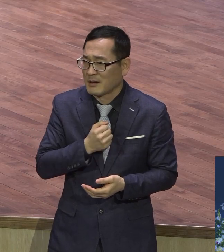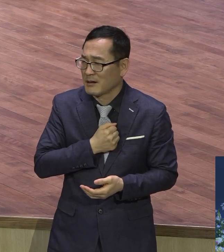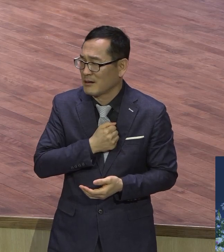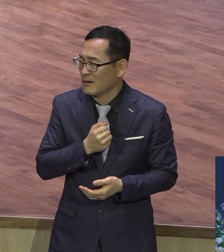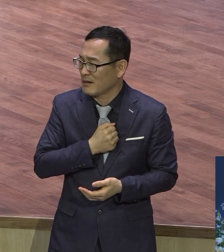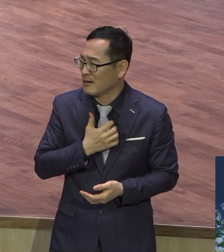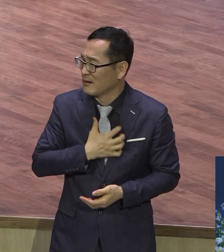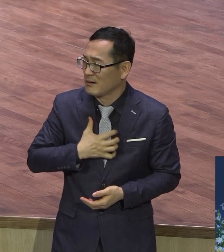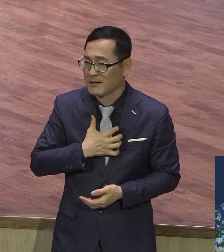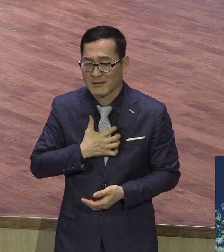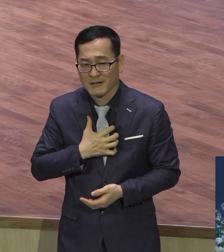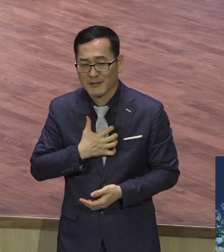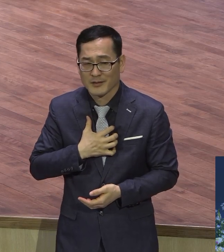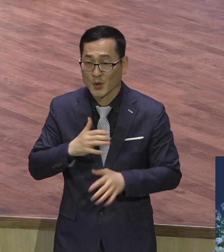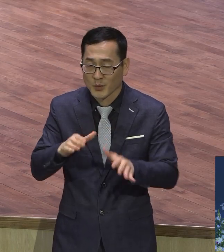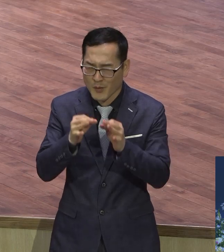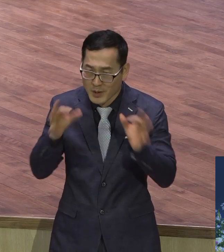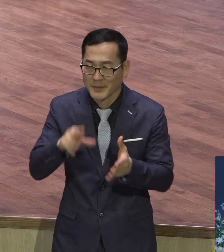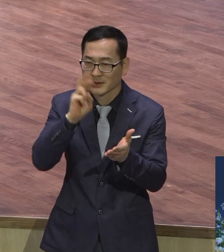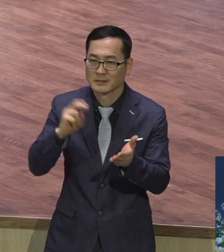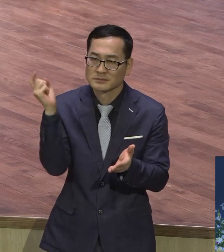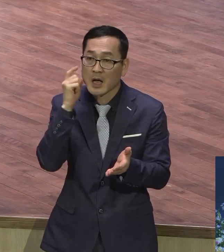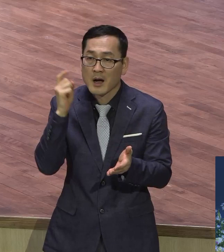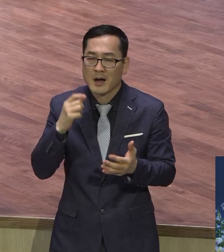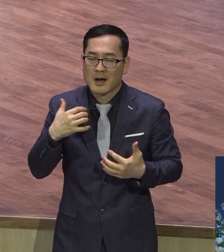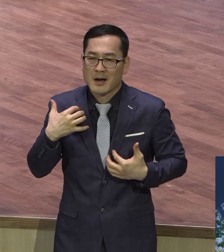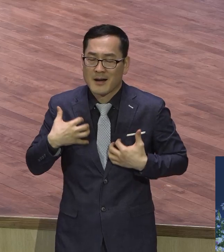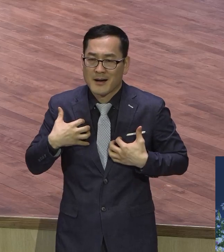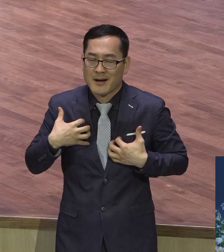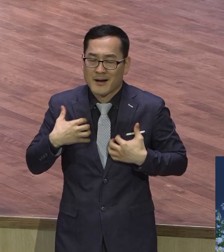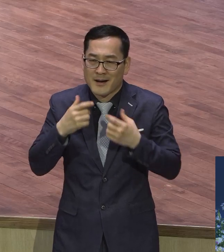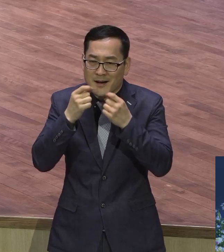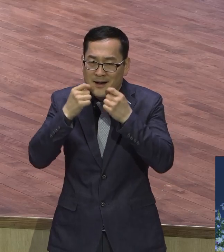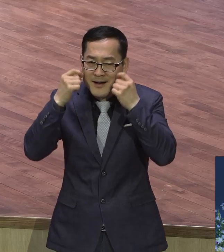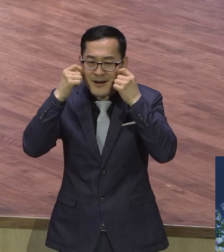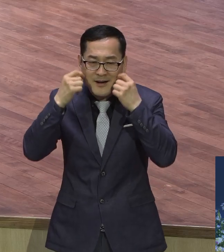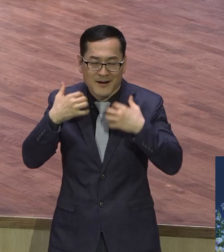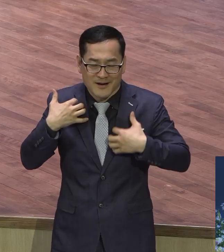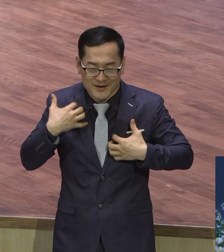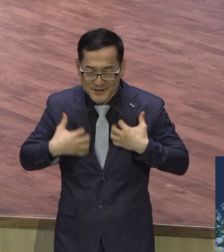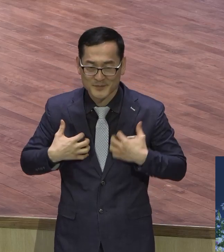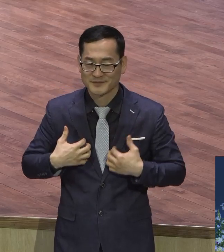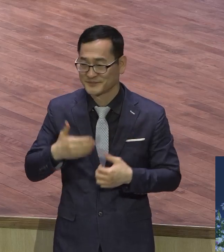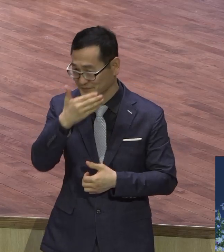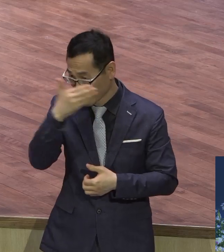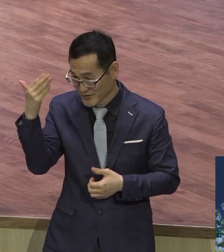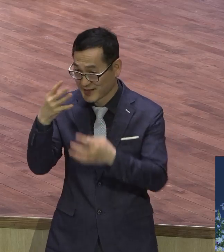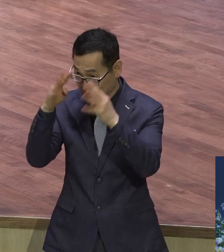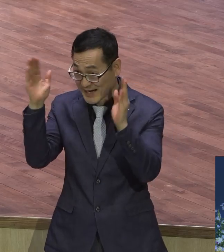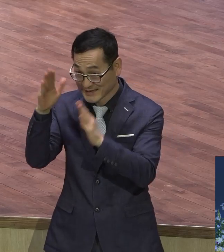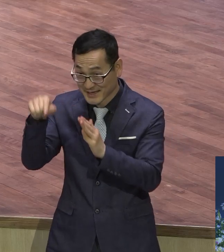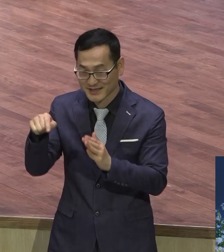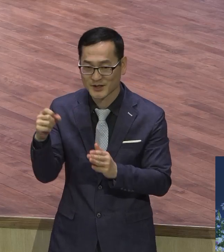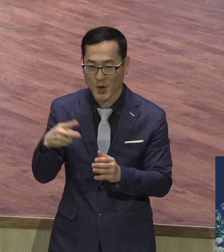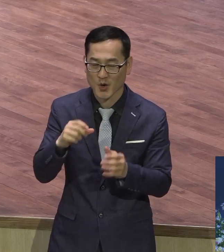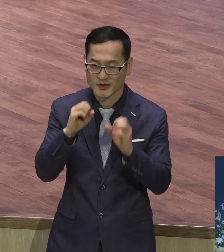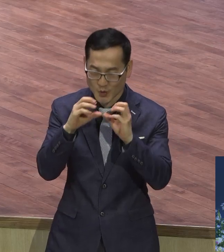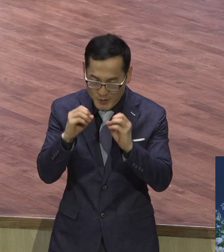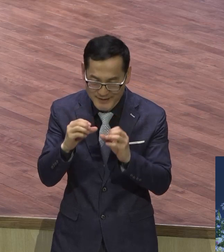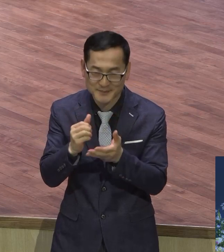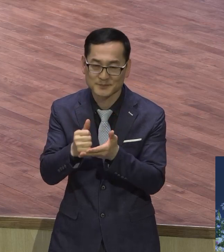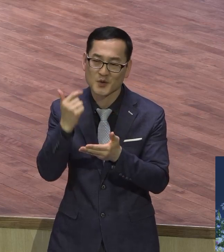교회가 살아나는 것 같아요. 오늘 우리 청년들, 우리 대학생들, 교육자들만 참석했습니다. 오늘